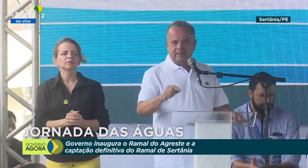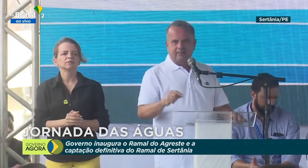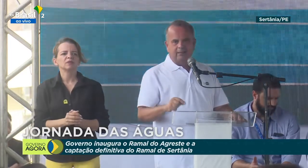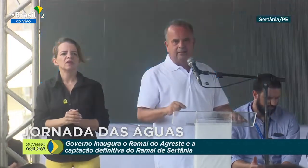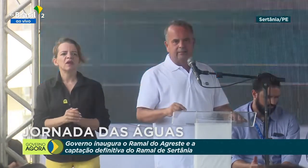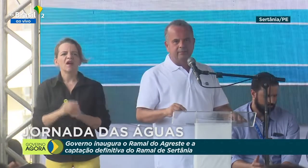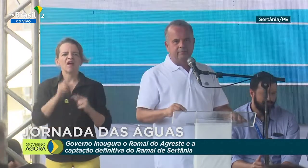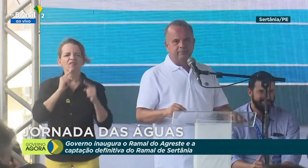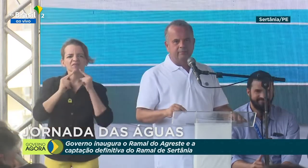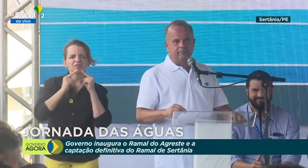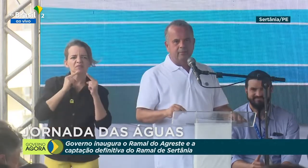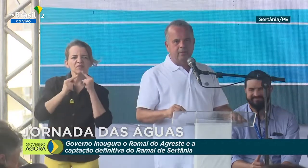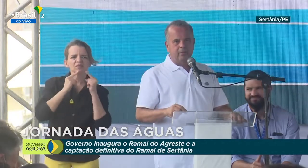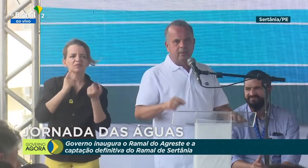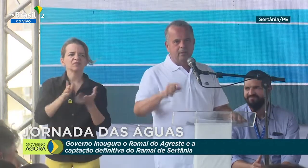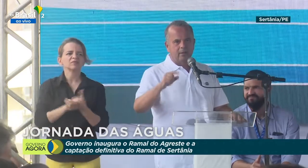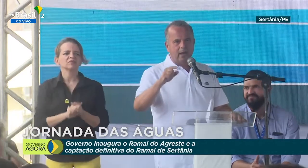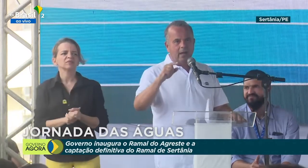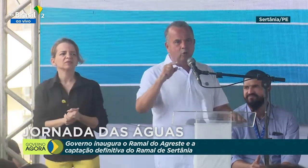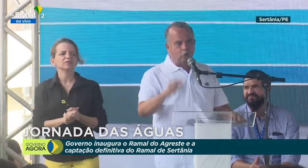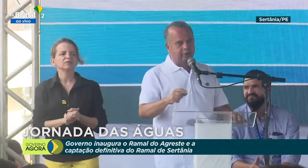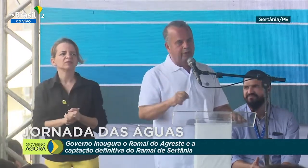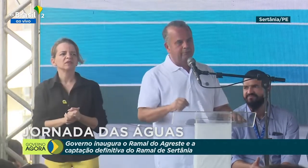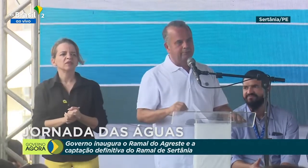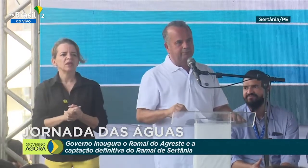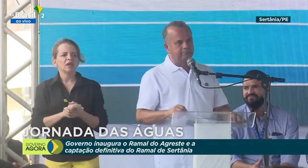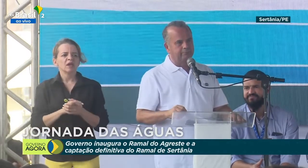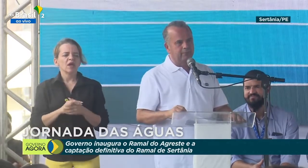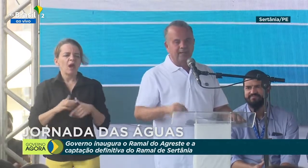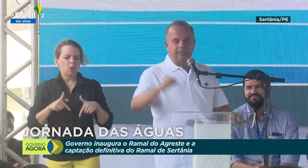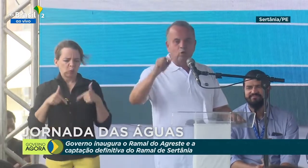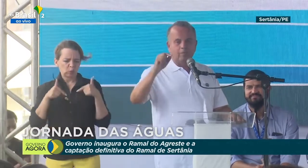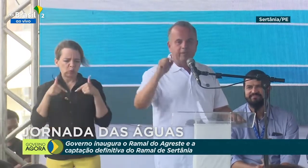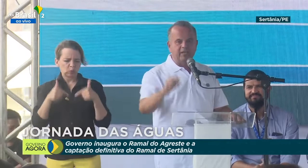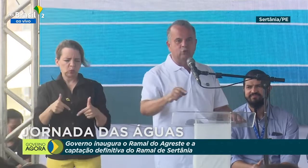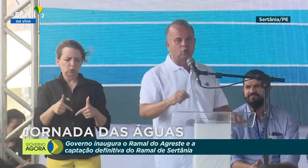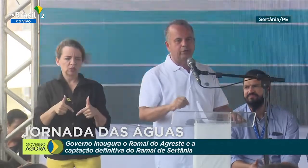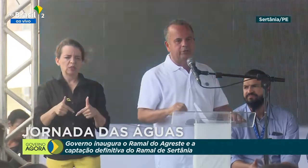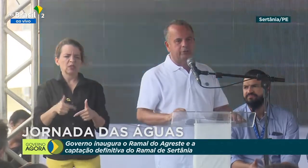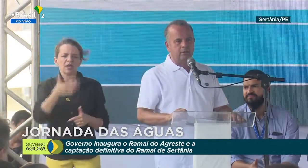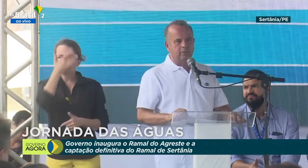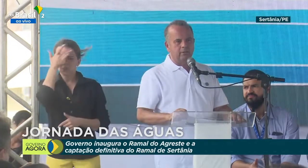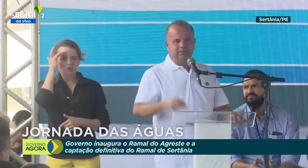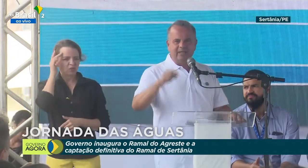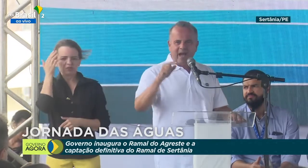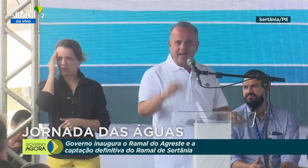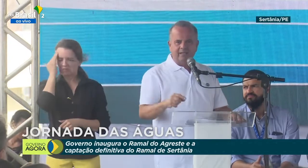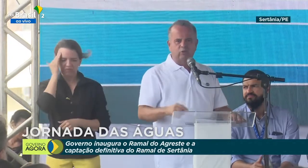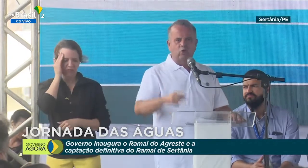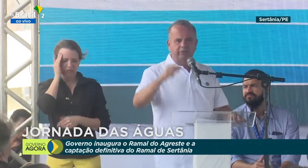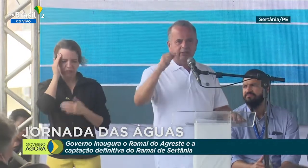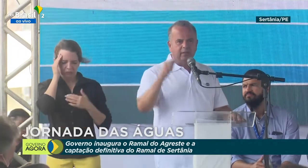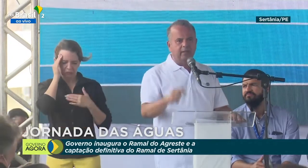as críticas, a luta, as incompreensões diárias,